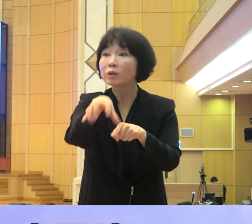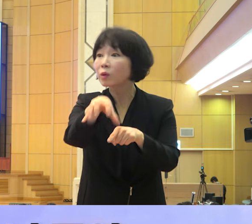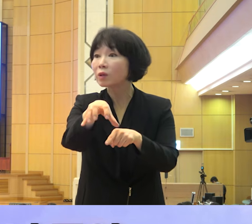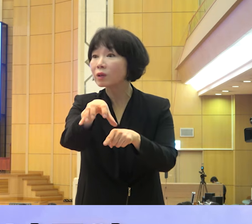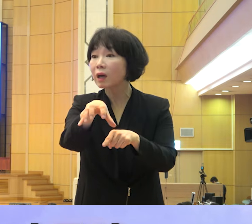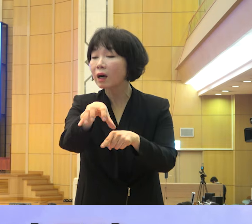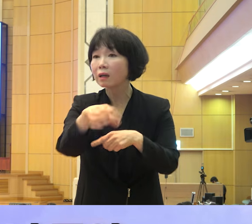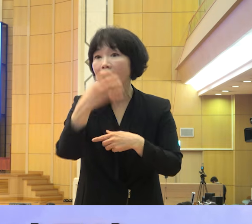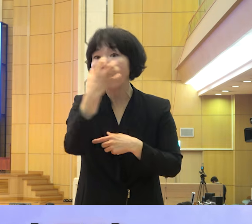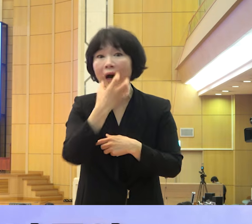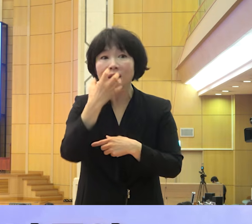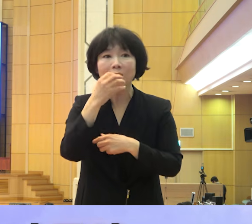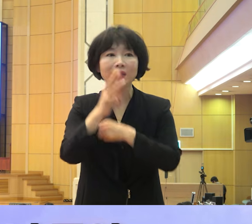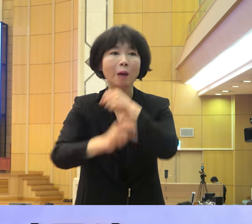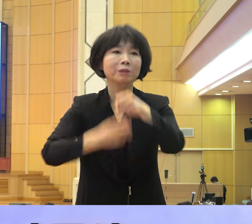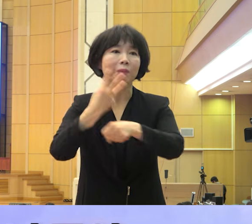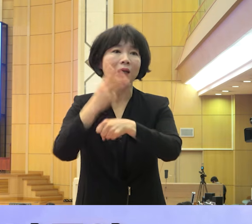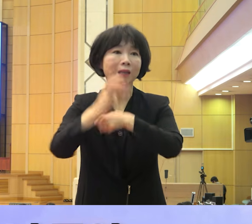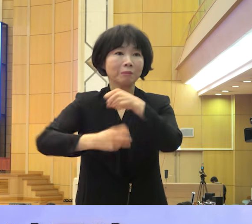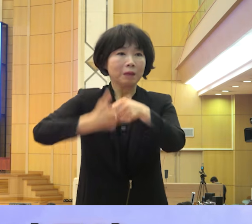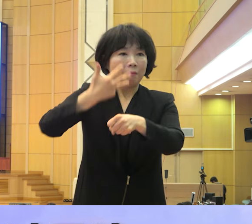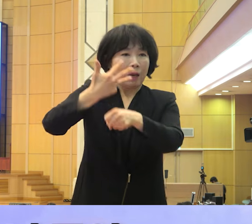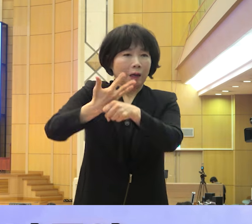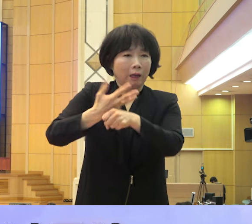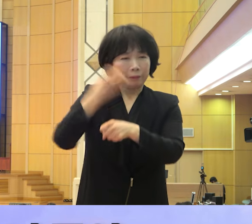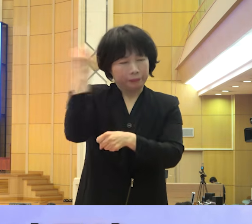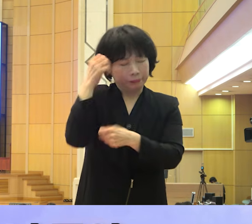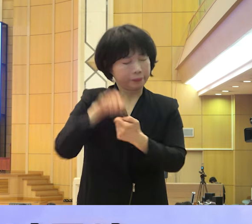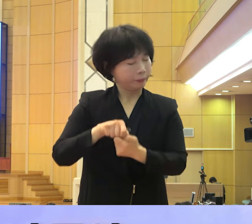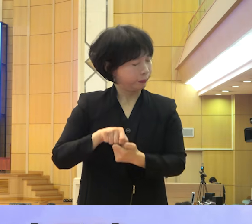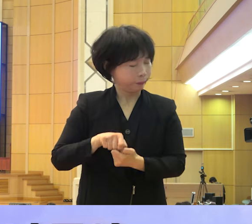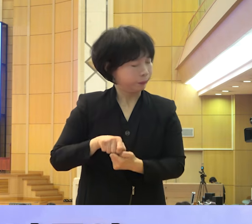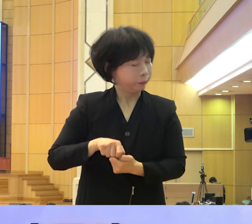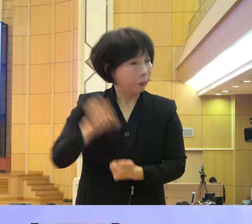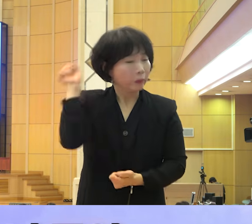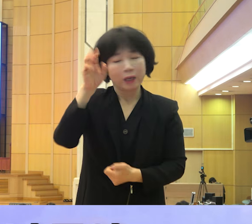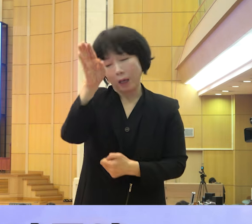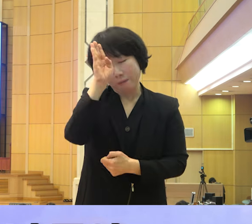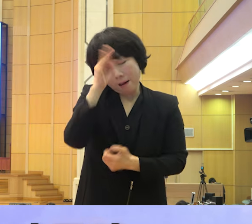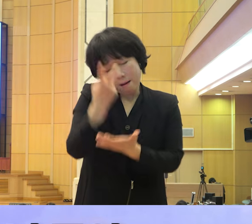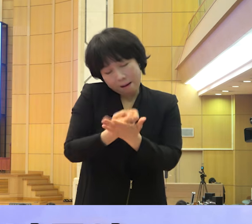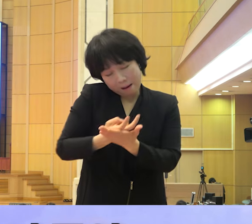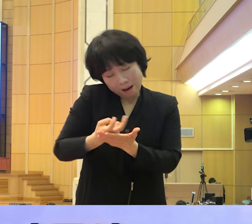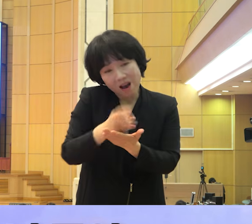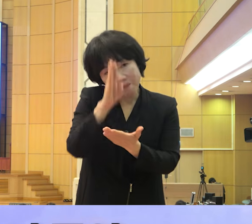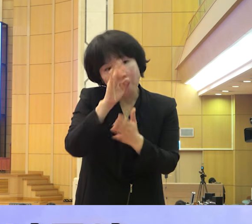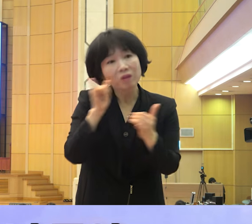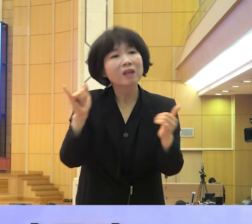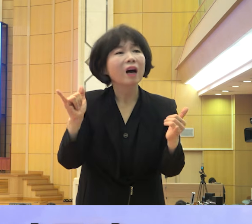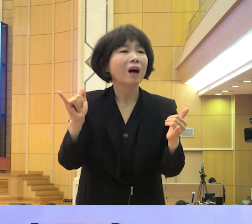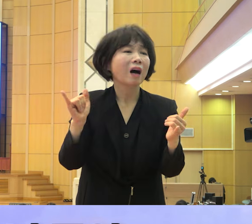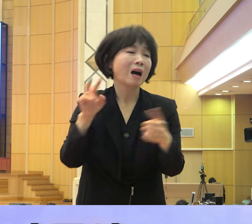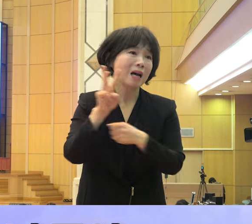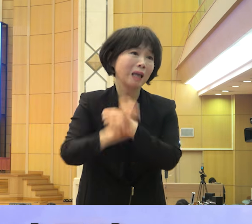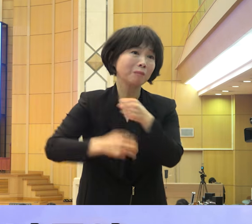늘 우리가 말하지만 38년 동안 병든 병자가